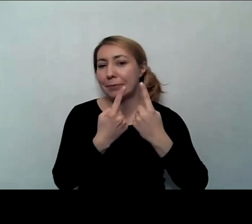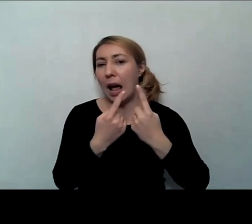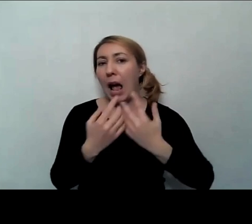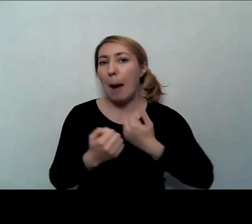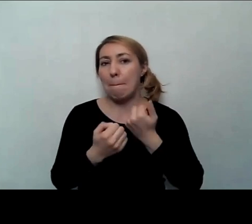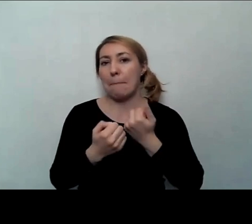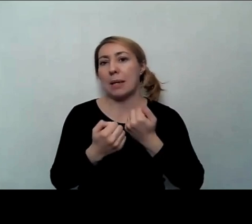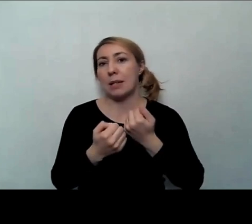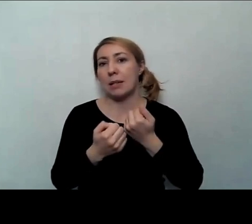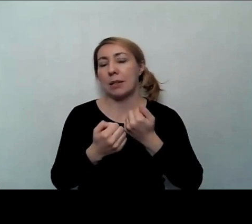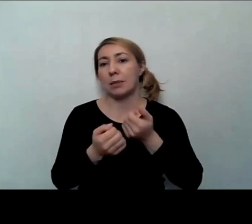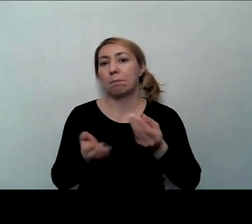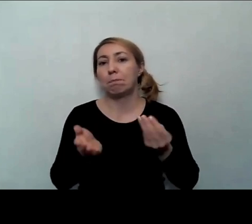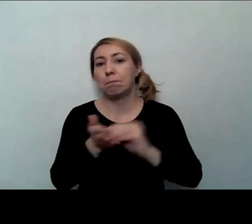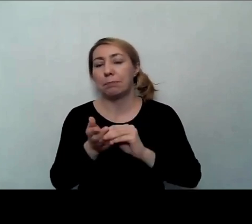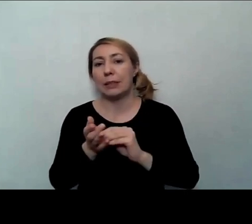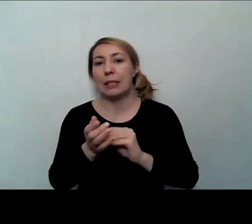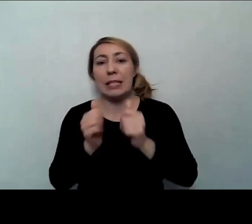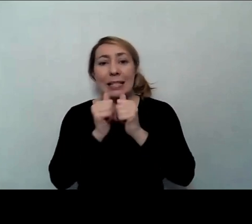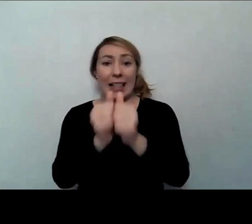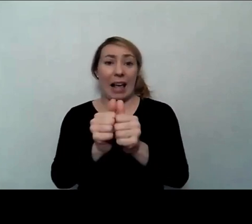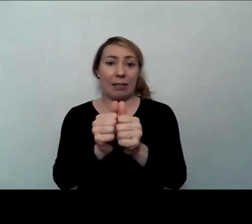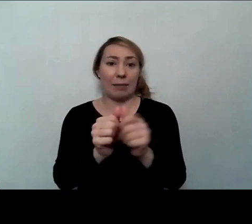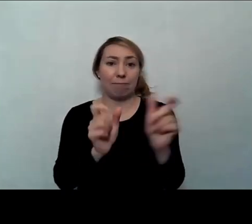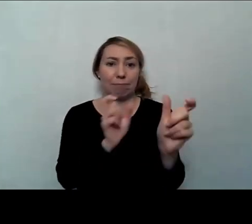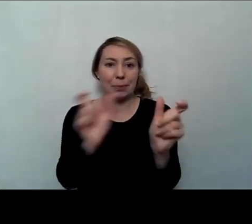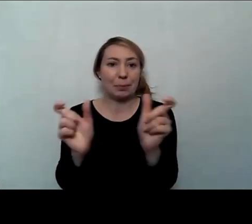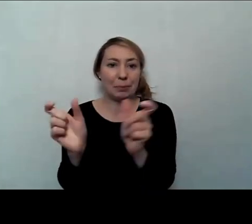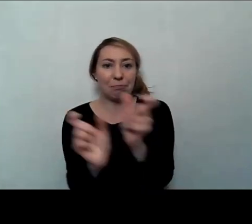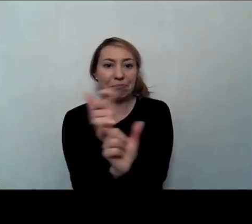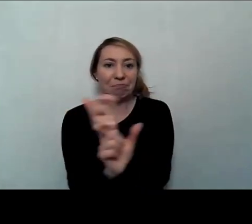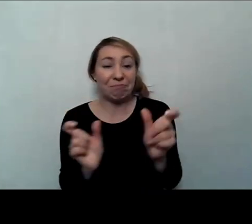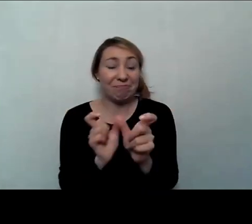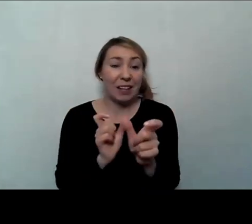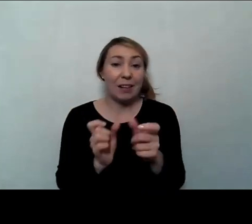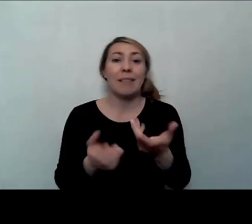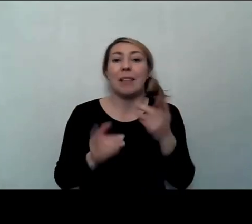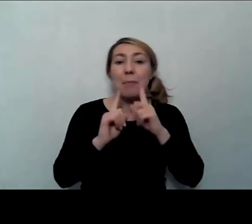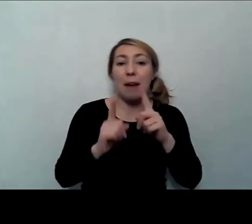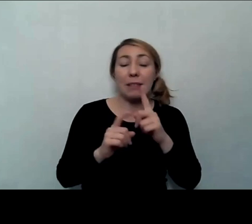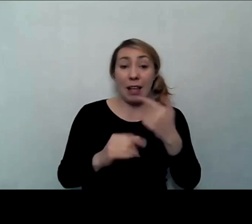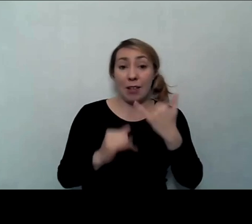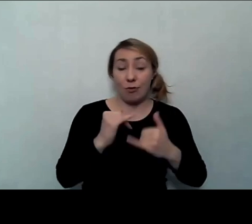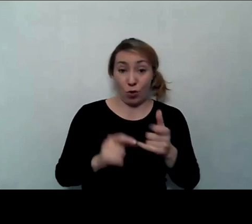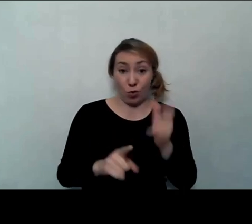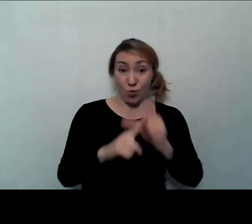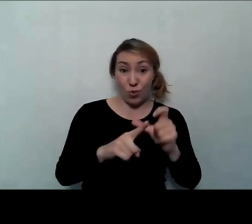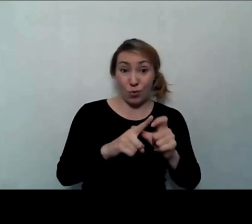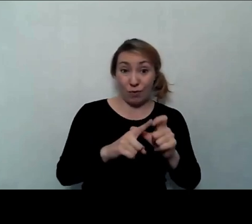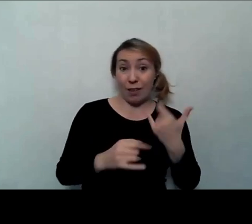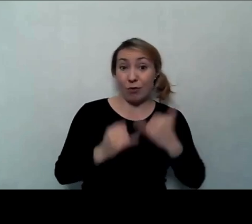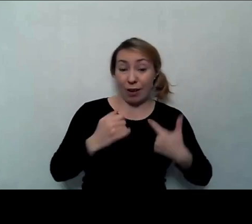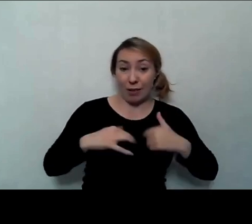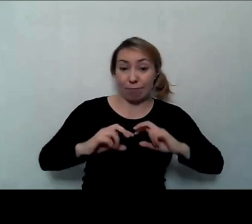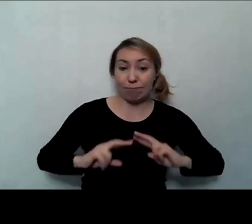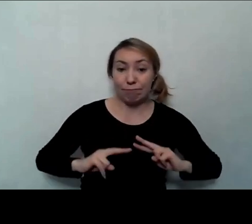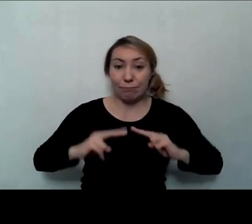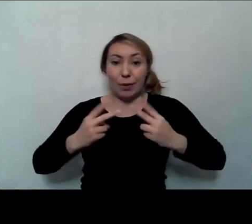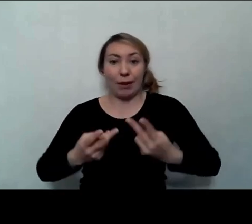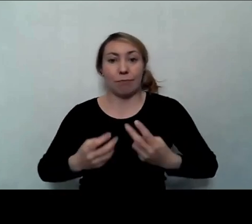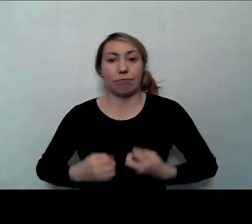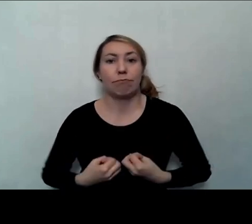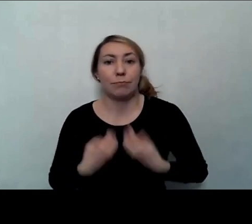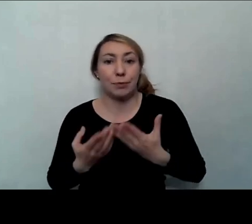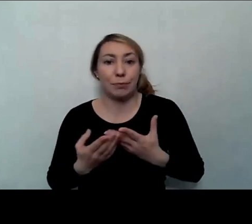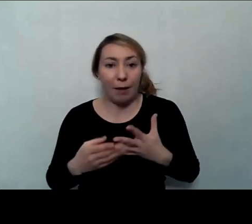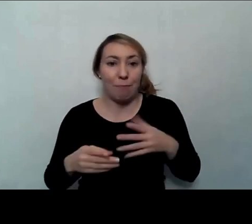pojawiła się składnia, czyli zdania, bo tak naprawdę ze słów, jeśli chcemy coś przekazać, byłyby zdania, ale